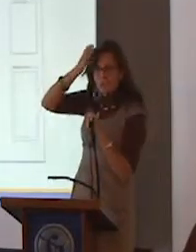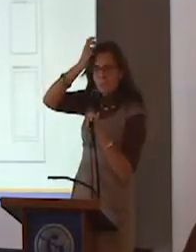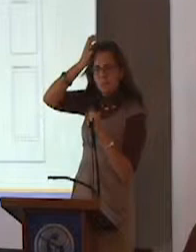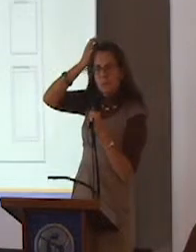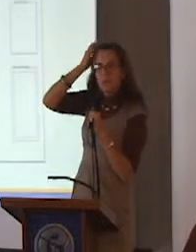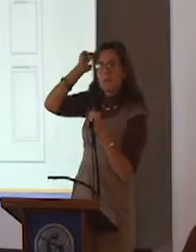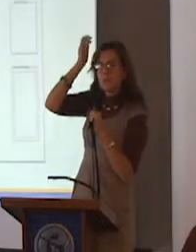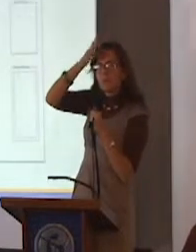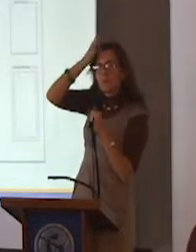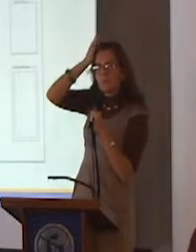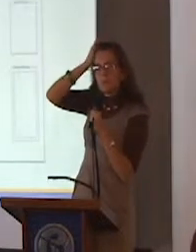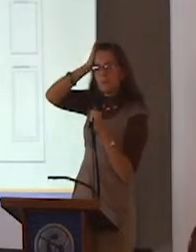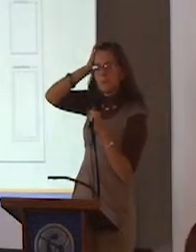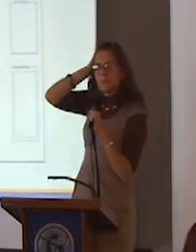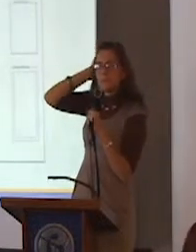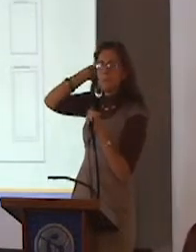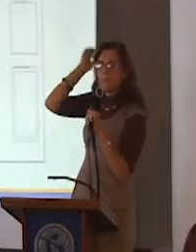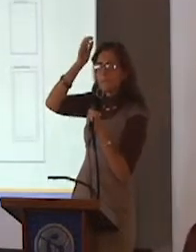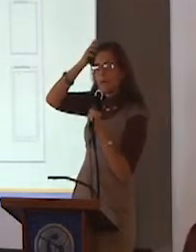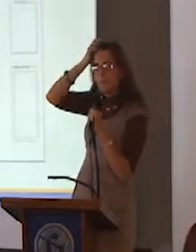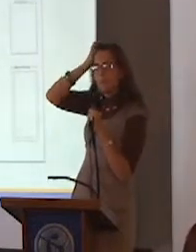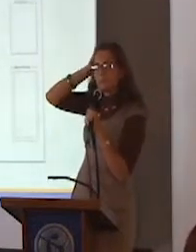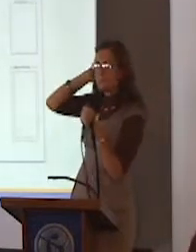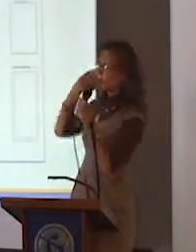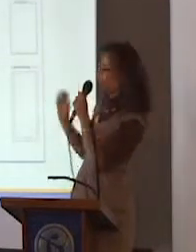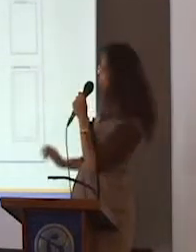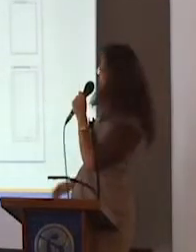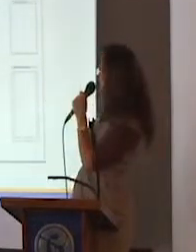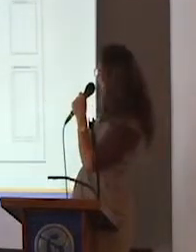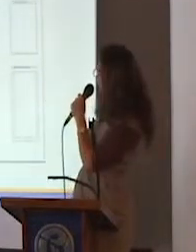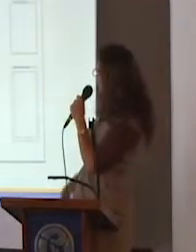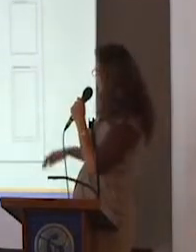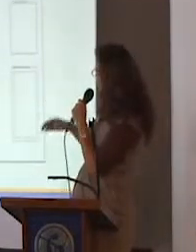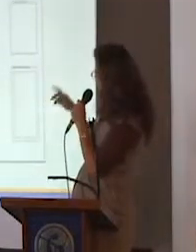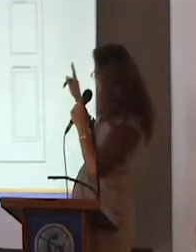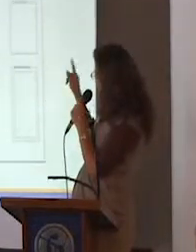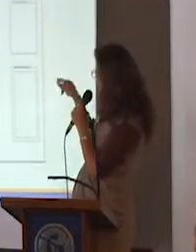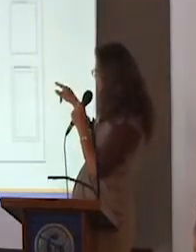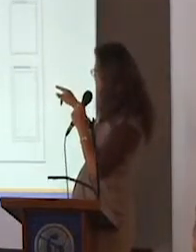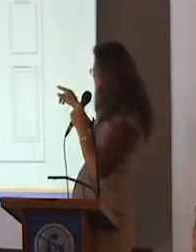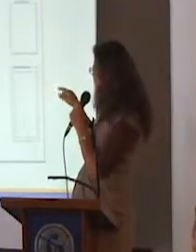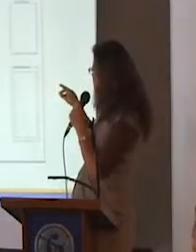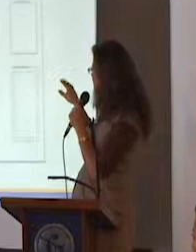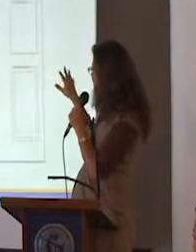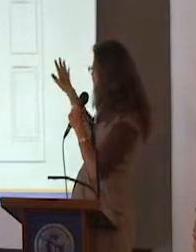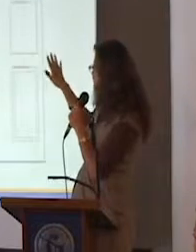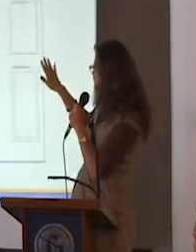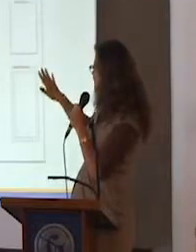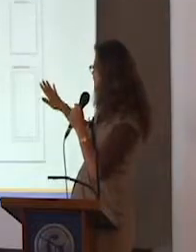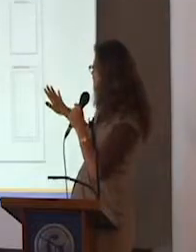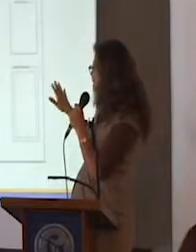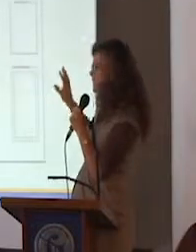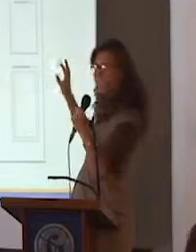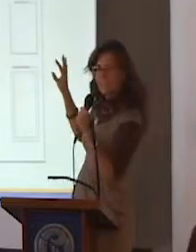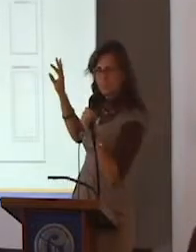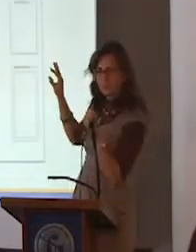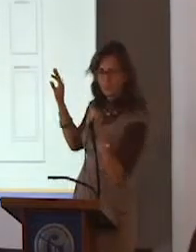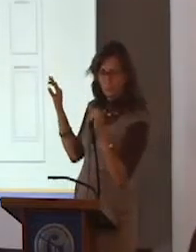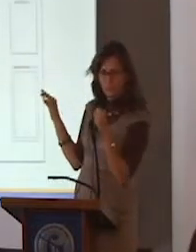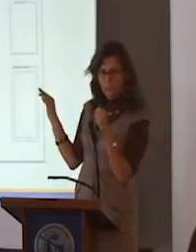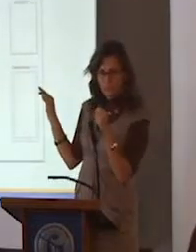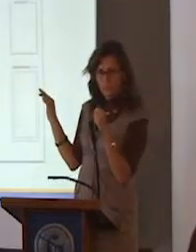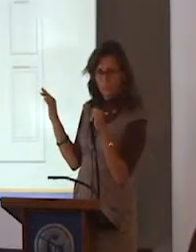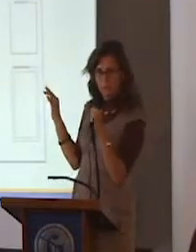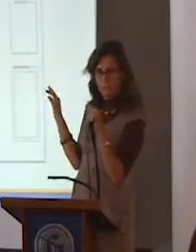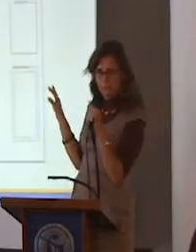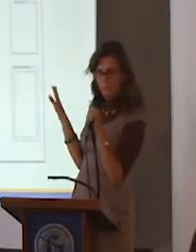Luego estos resultados pasaban por un programa PERMAPRED y nos daba esta